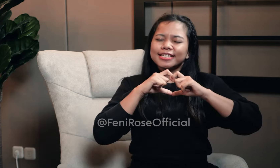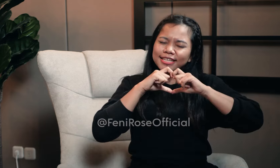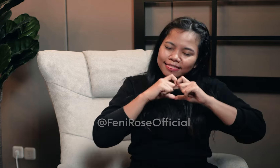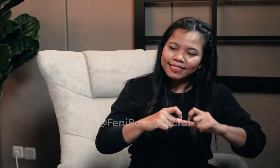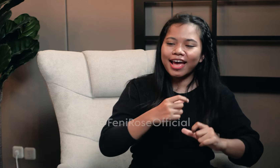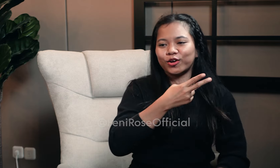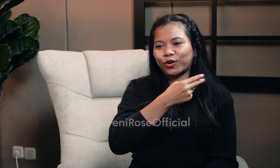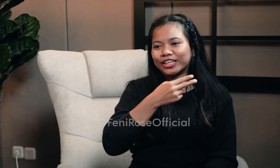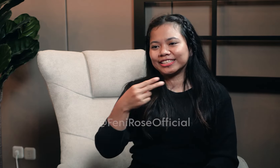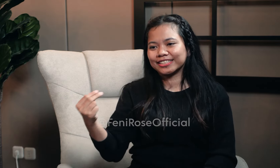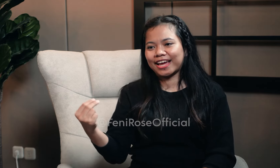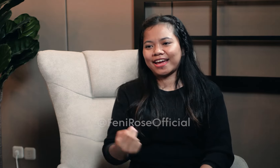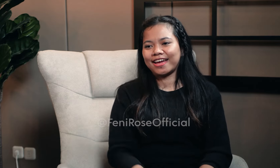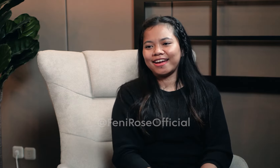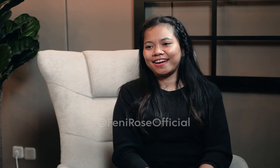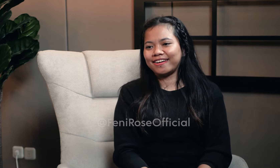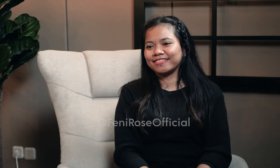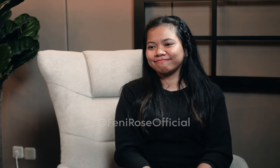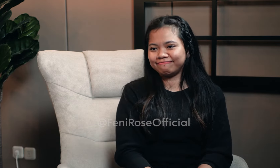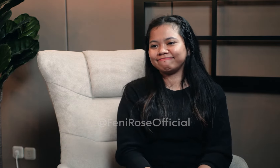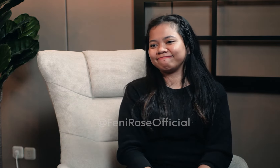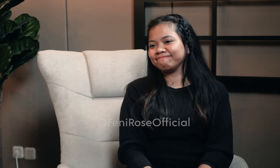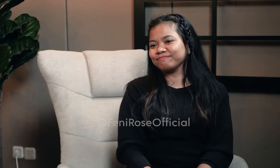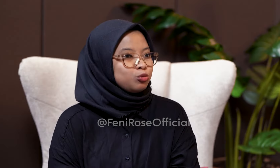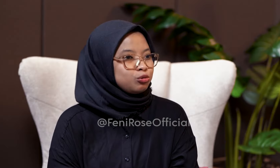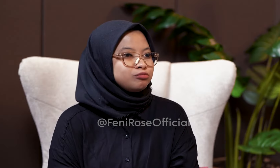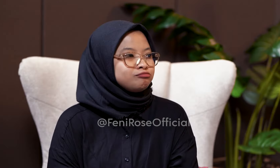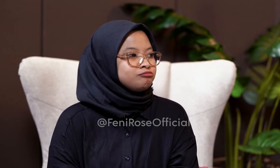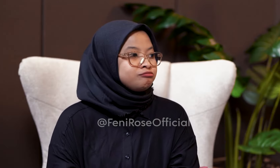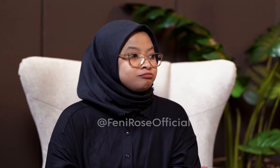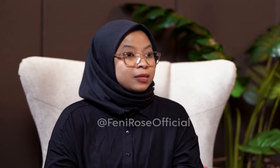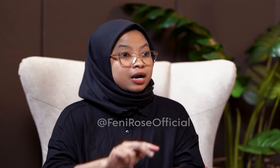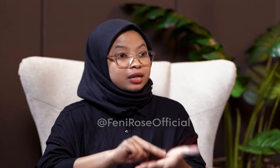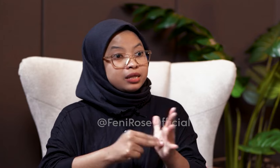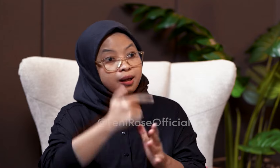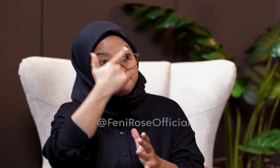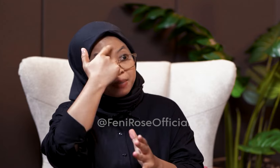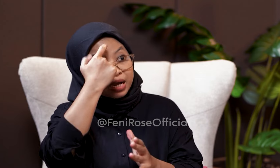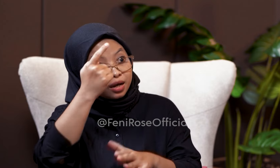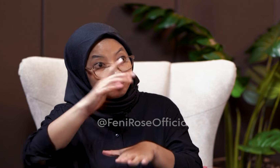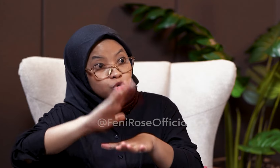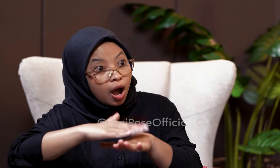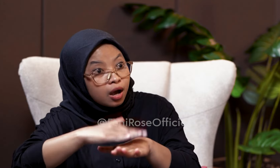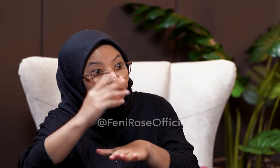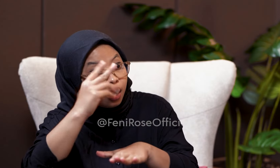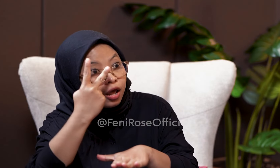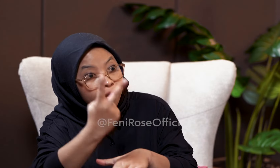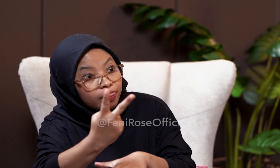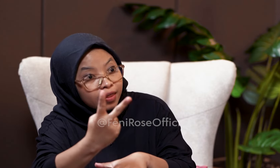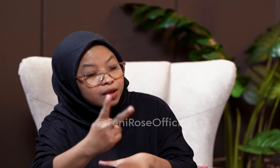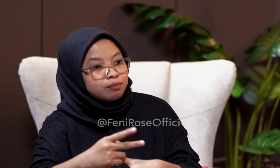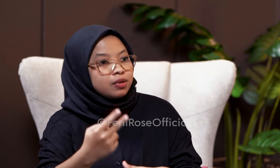menjelaskan adatistiadat di sana dan lainnya jadi kamu mempelajari adatistiadat di sana dengan melihat membaca Terus